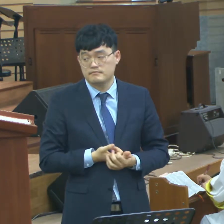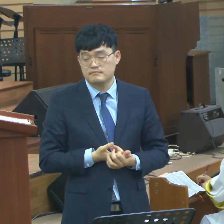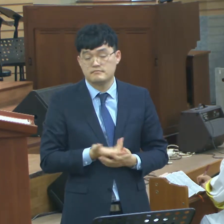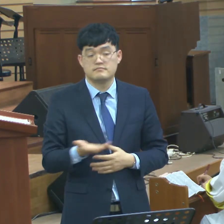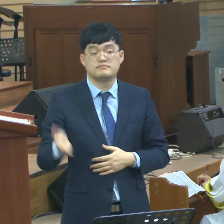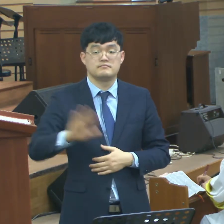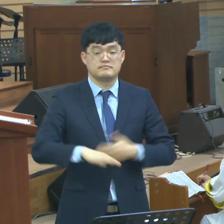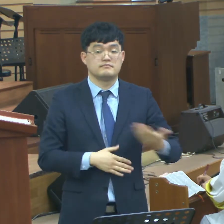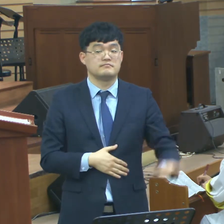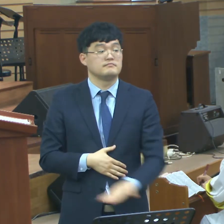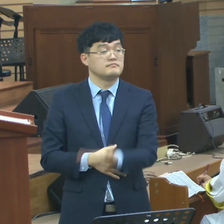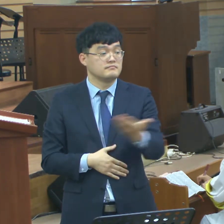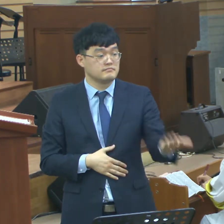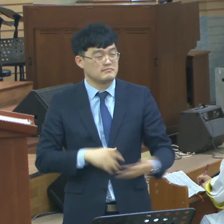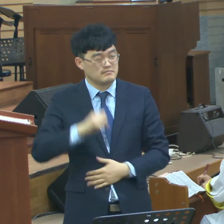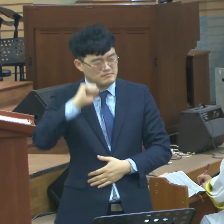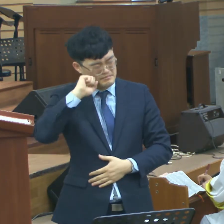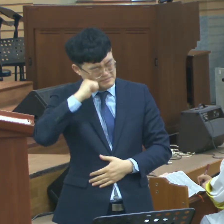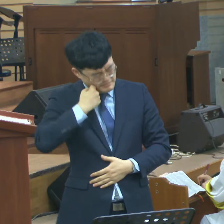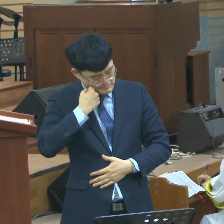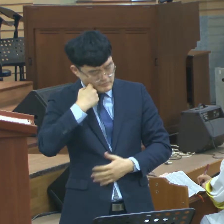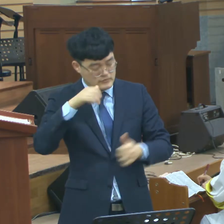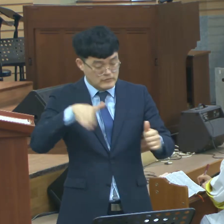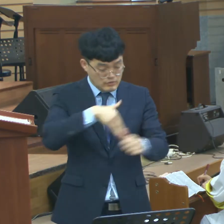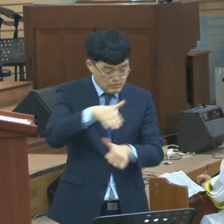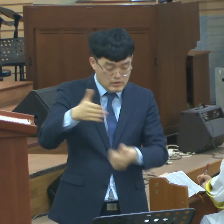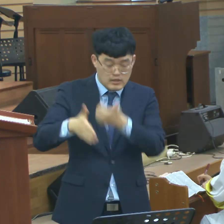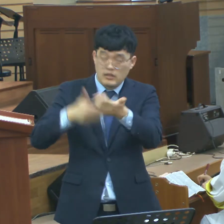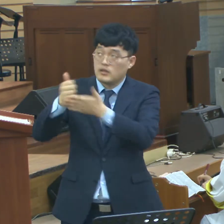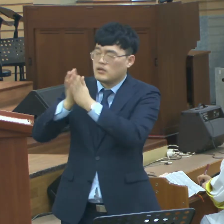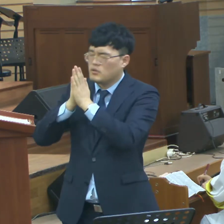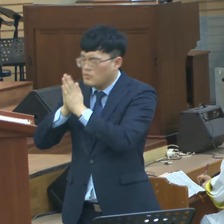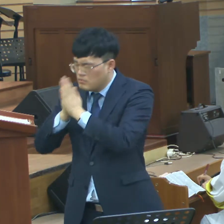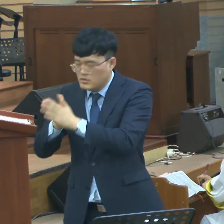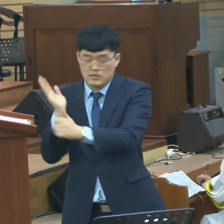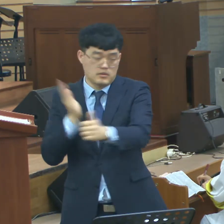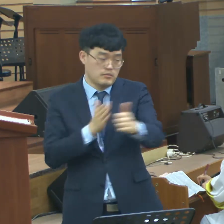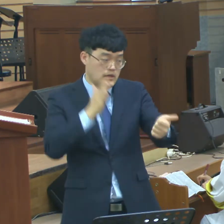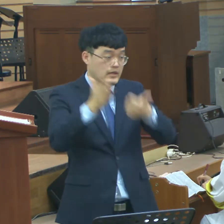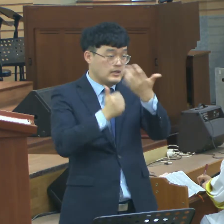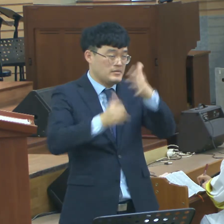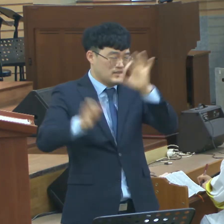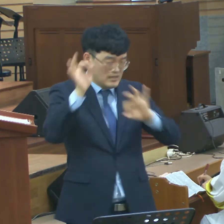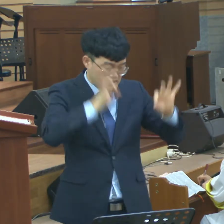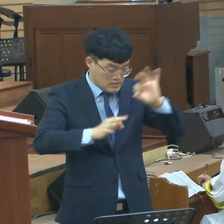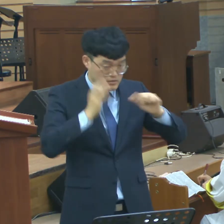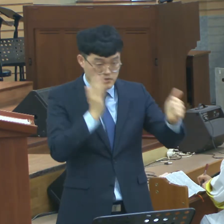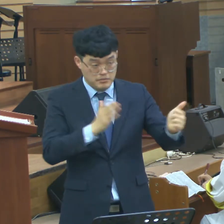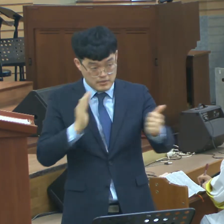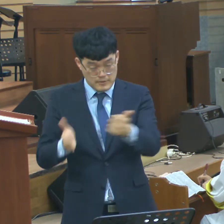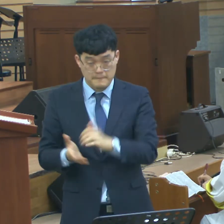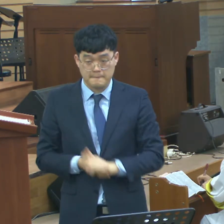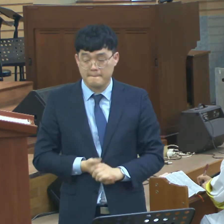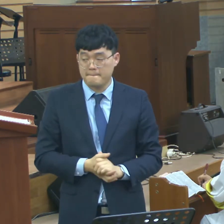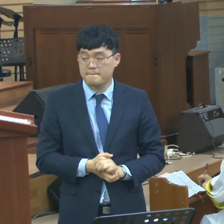그러나 여러분, 어려운 중에도 하나님께 기도하시기를 바랍니다. 하나님을 찾으시기를 바랍니다.